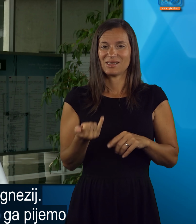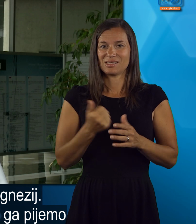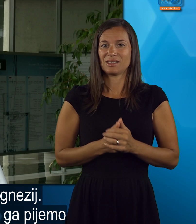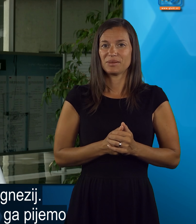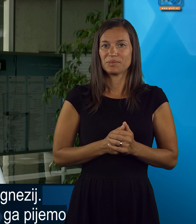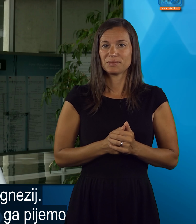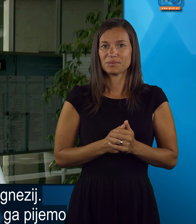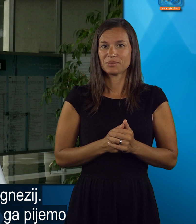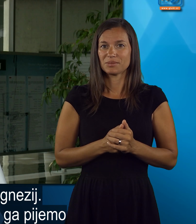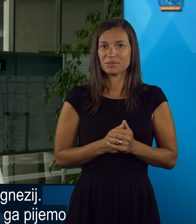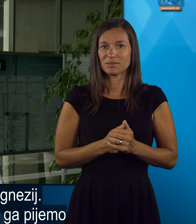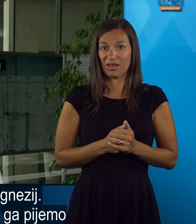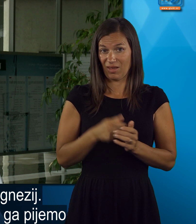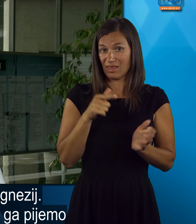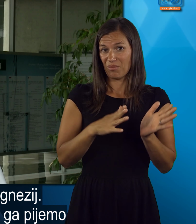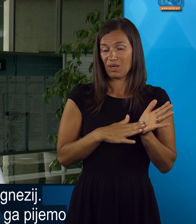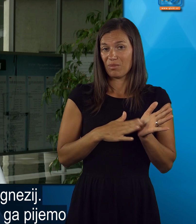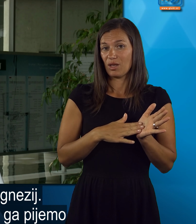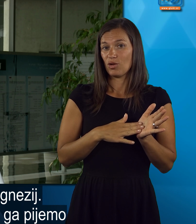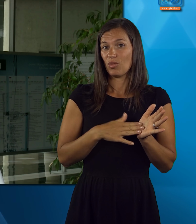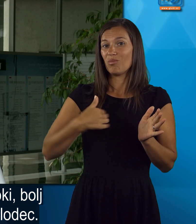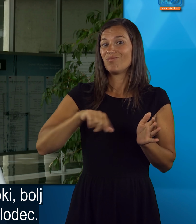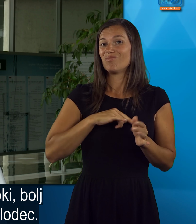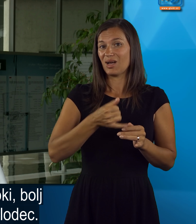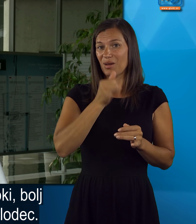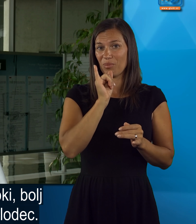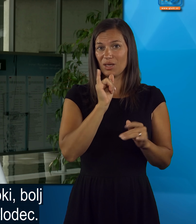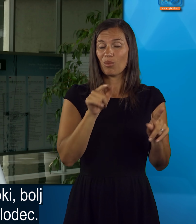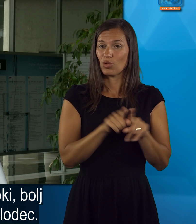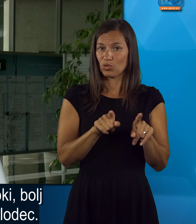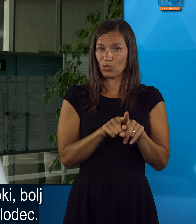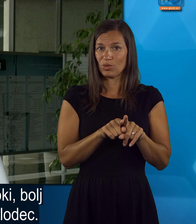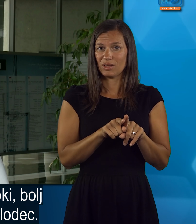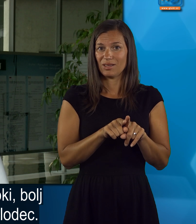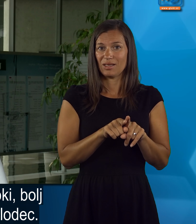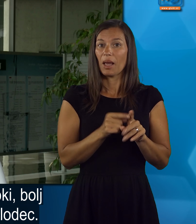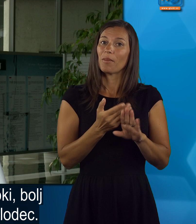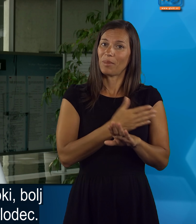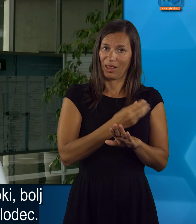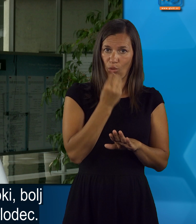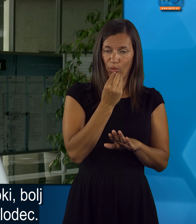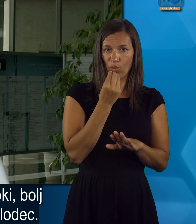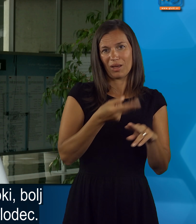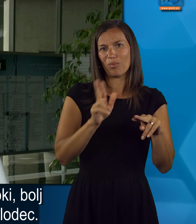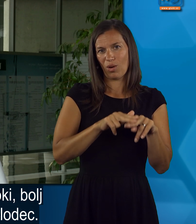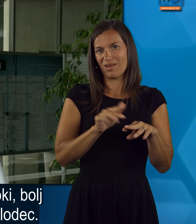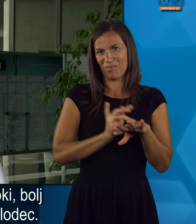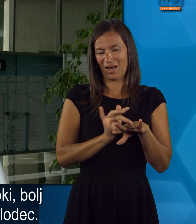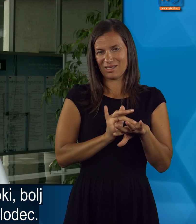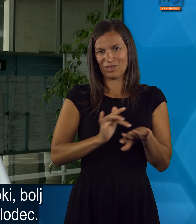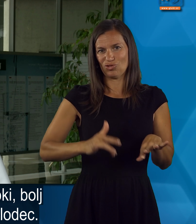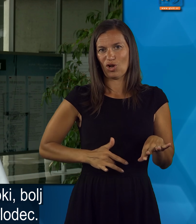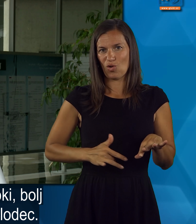V tem primeru pa ga pijemo tudi pred obroki, bolj na prazen